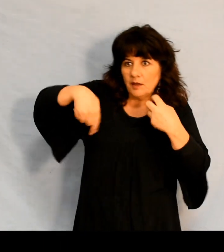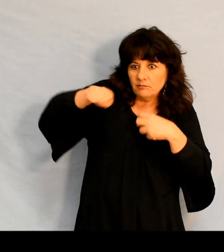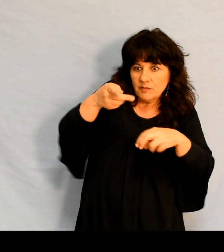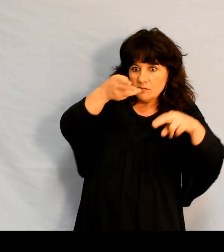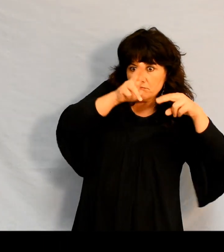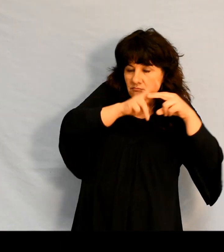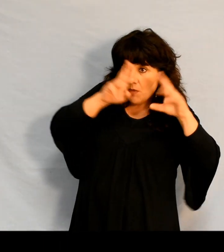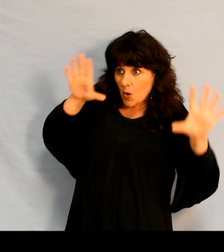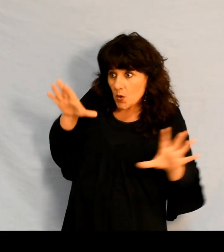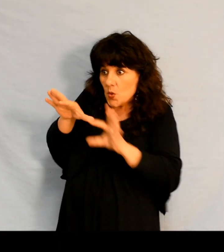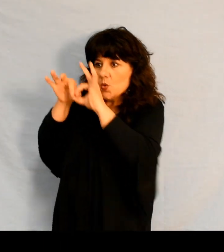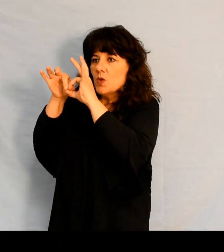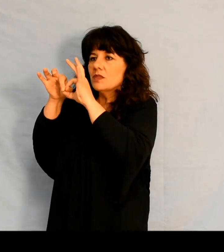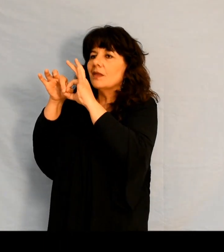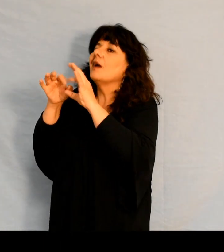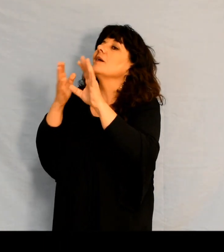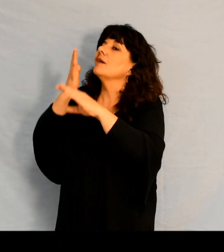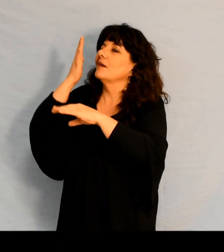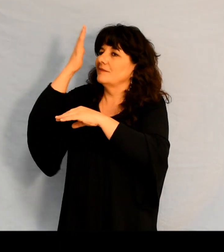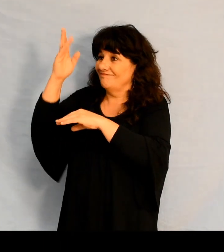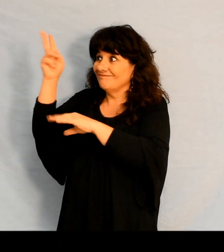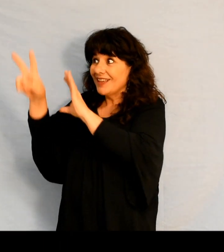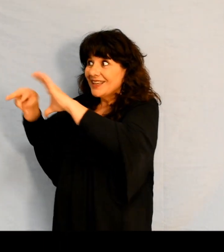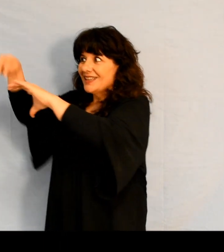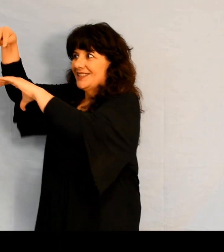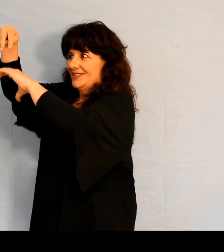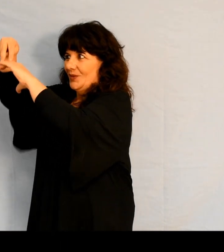une résurrection qui ressemble à la sienne.